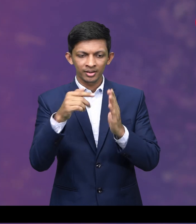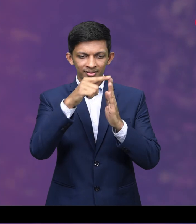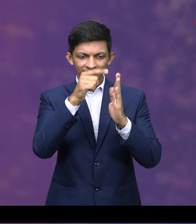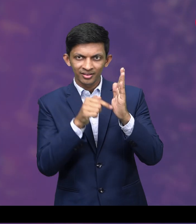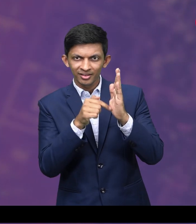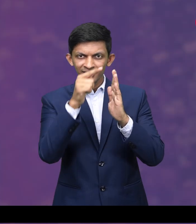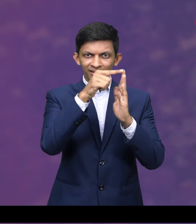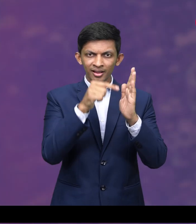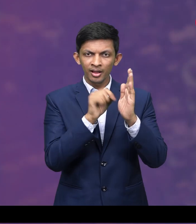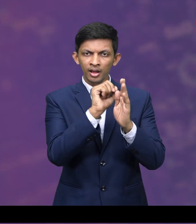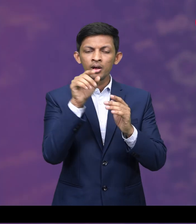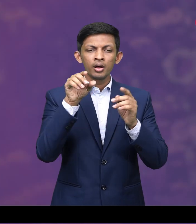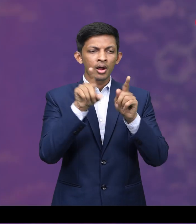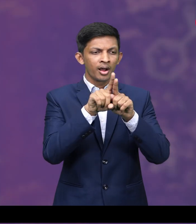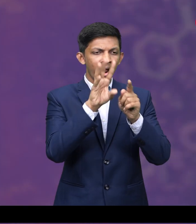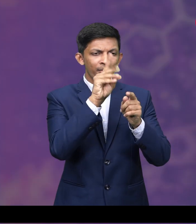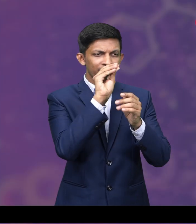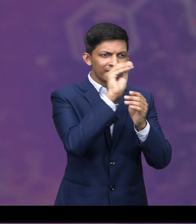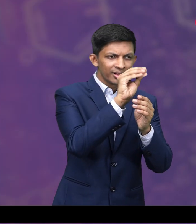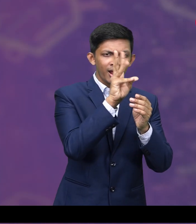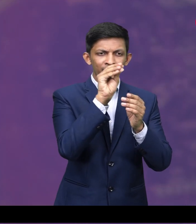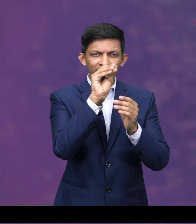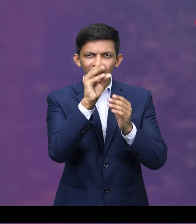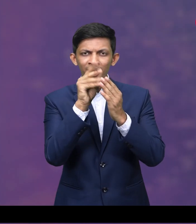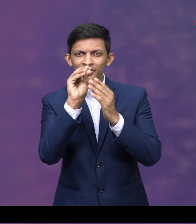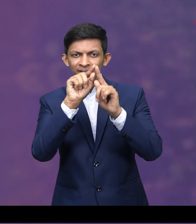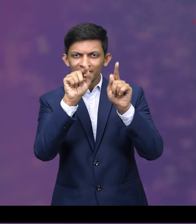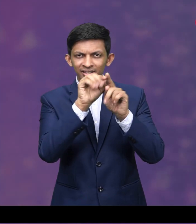ఎడమ మరియు కుడివైపు దిగువన ఉంటాయి.